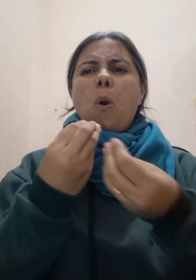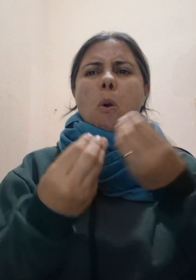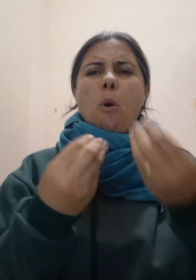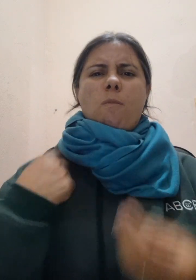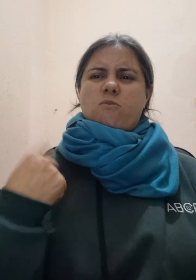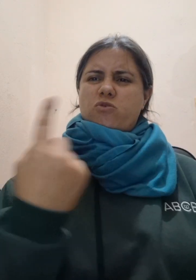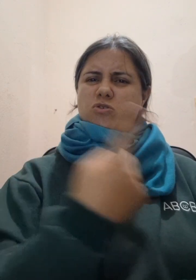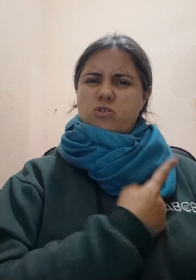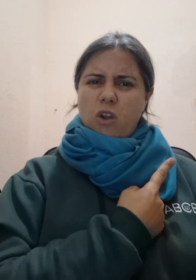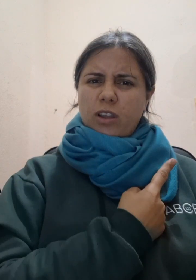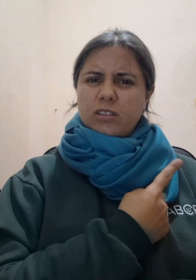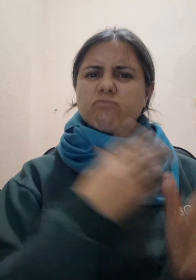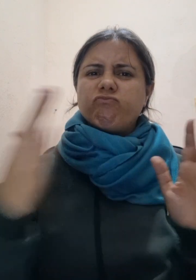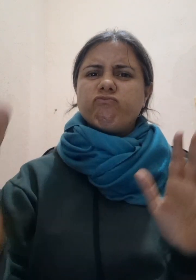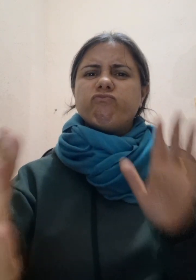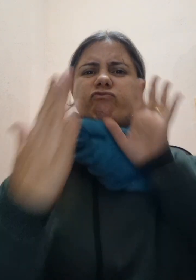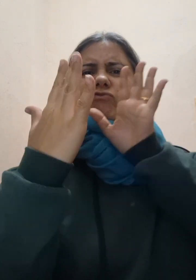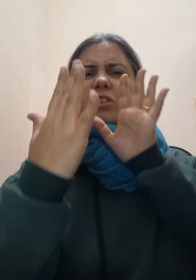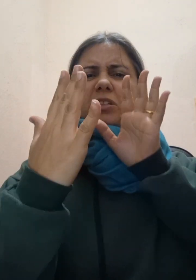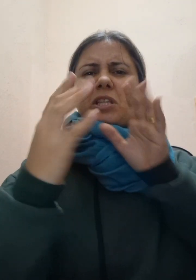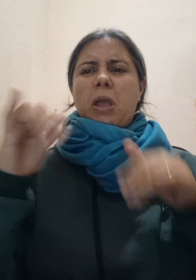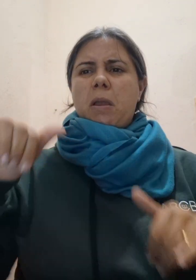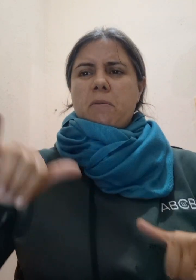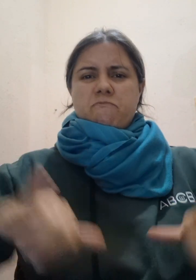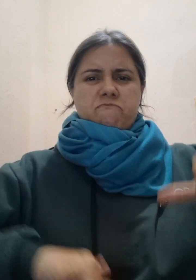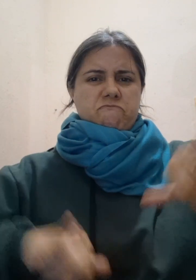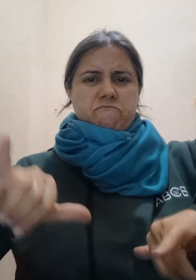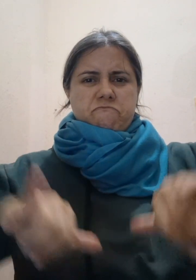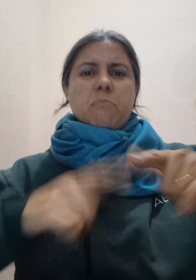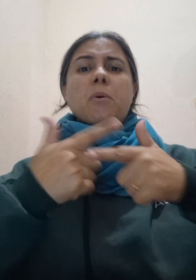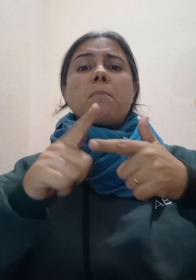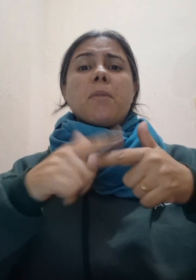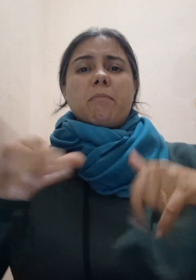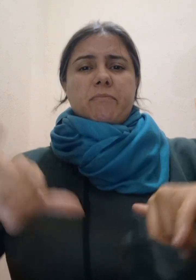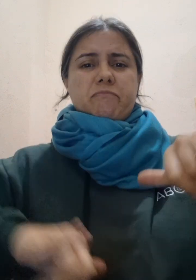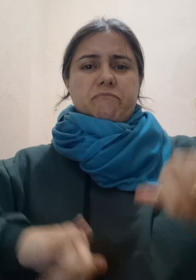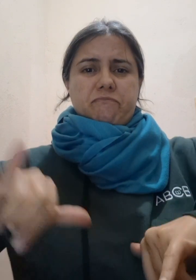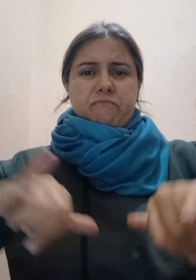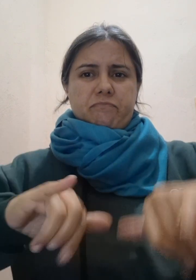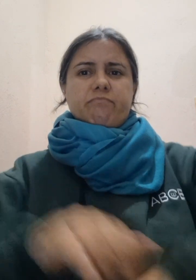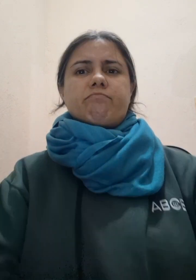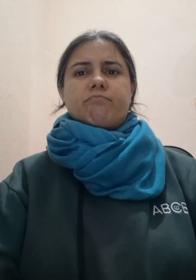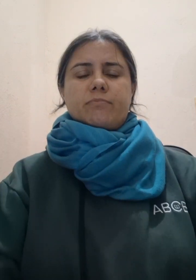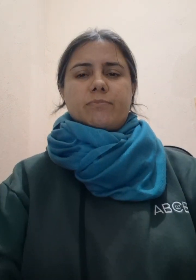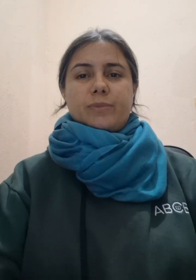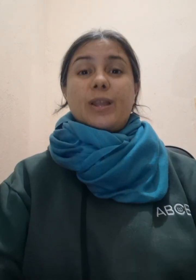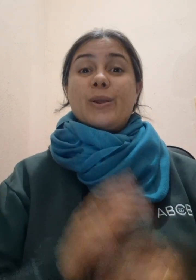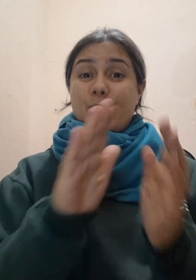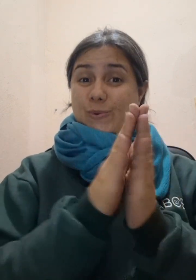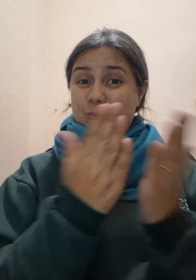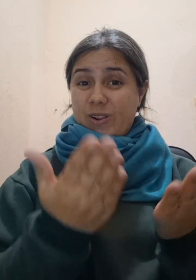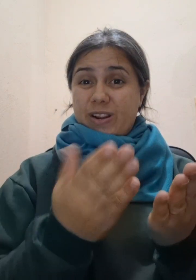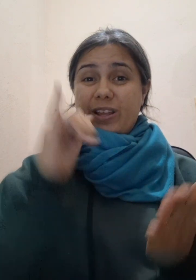Mas é uma pergunta, mostra uma pergunta para nós. Como nós enfrentamos o sofrimento, o problema do